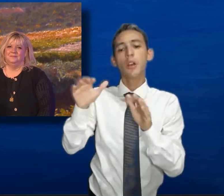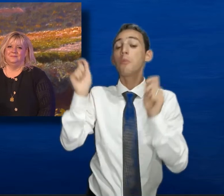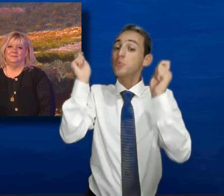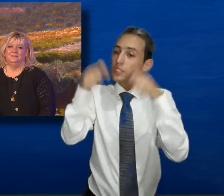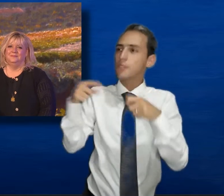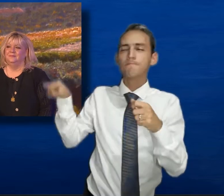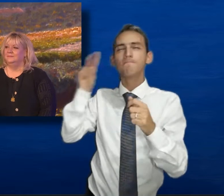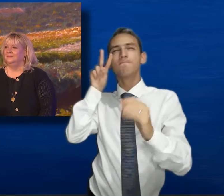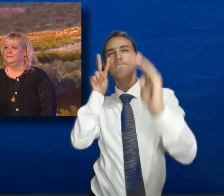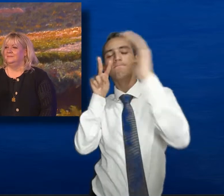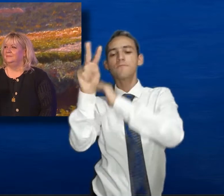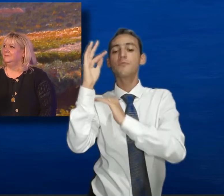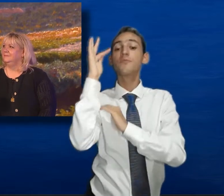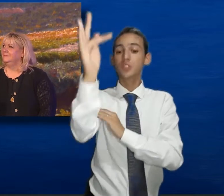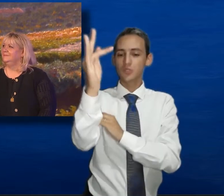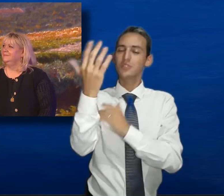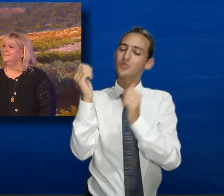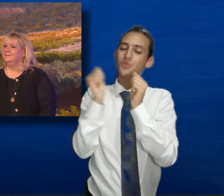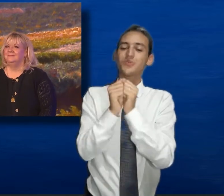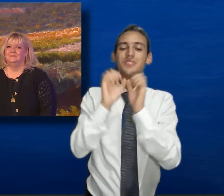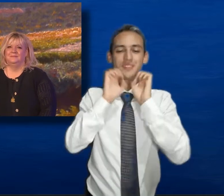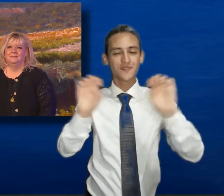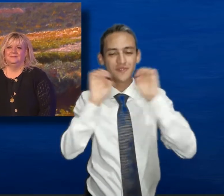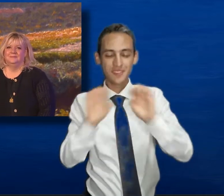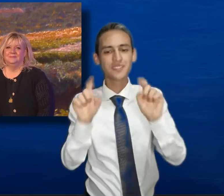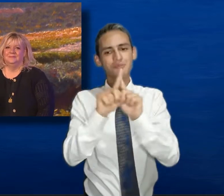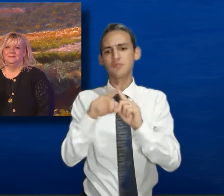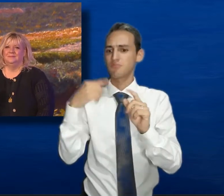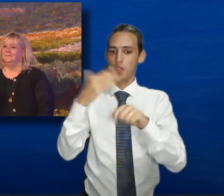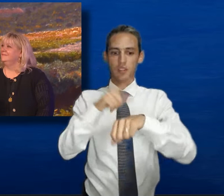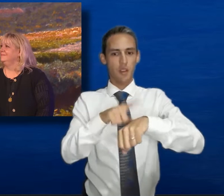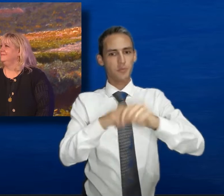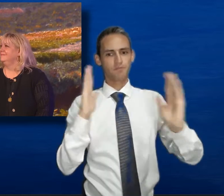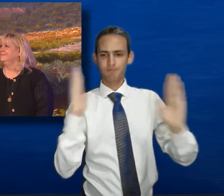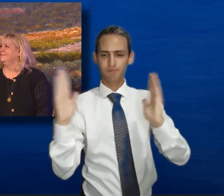foi possível por causa de sua perspectiva do Evangelho.